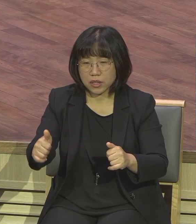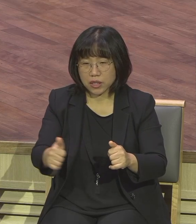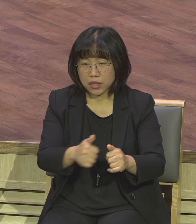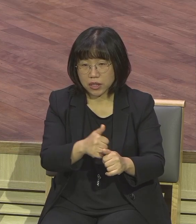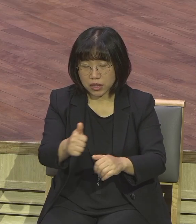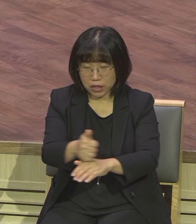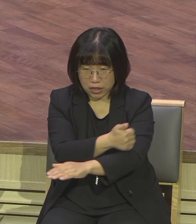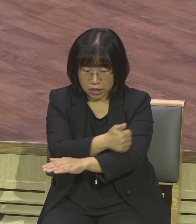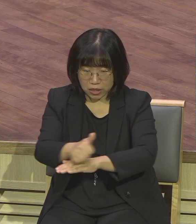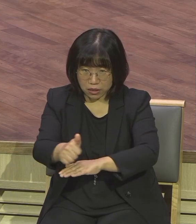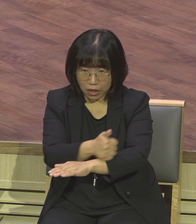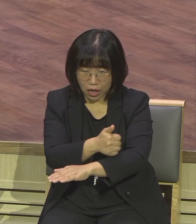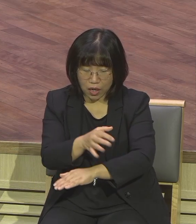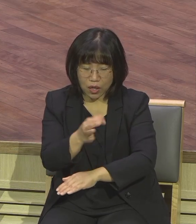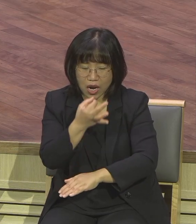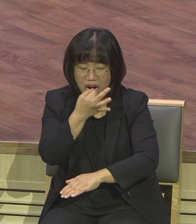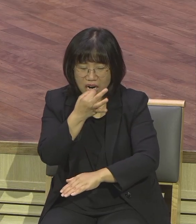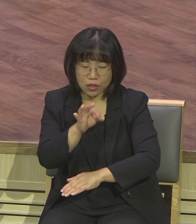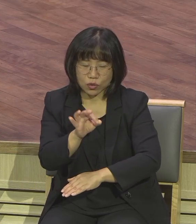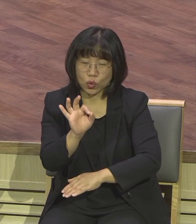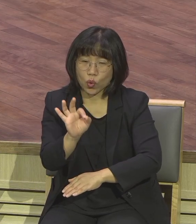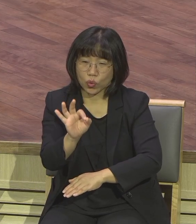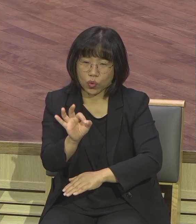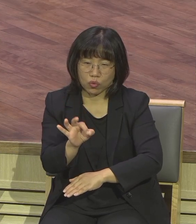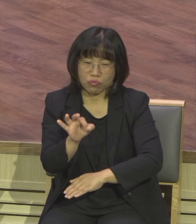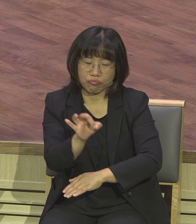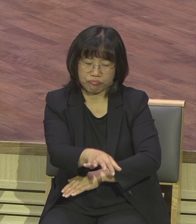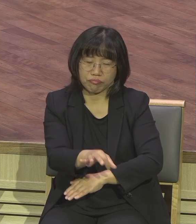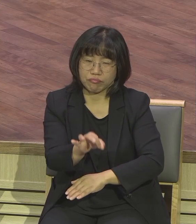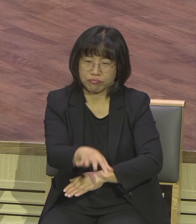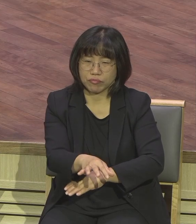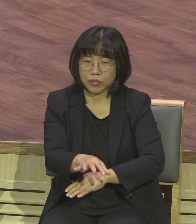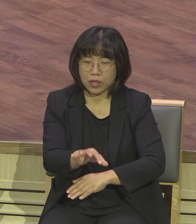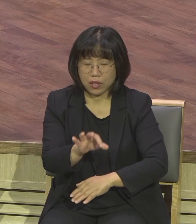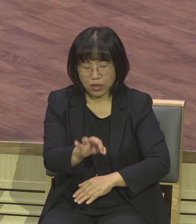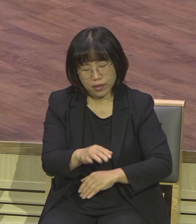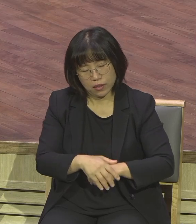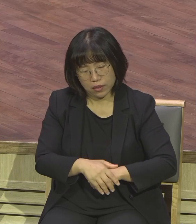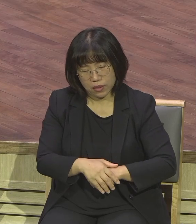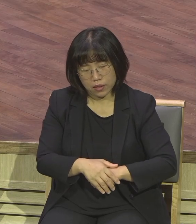몇 개 던지지요. 육신봉사, 물질봉사. 근데 뭐요?